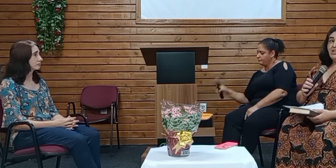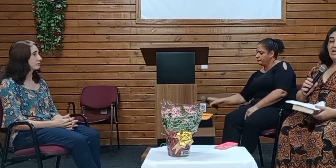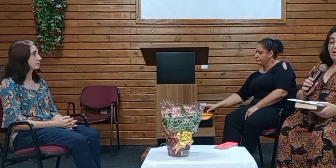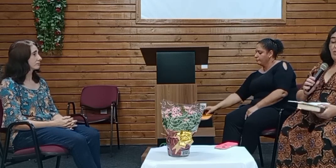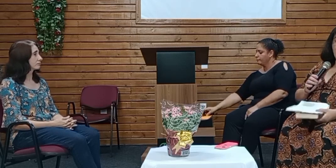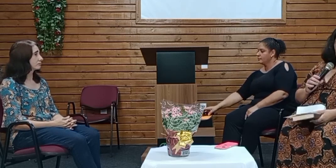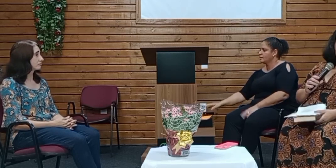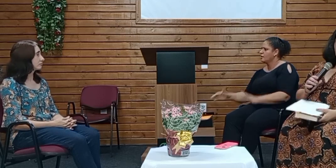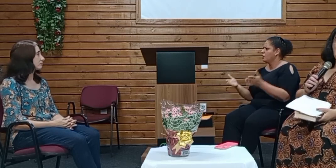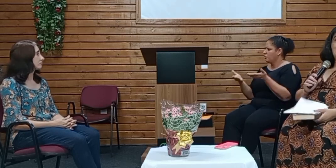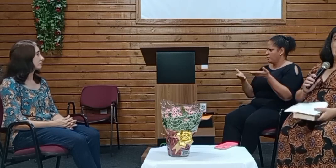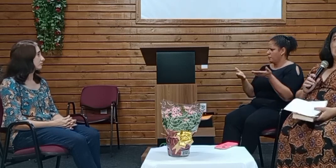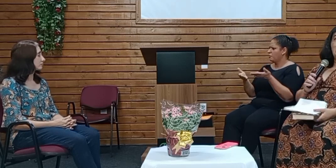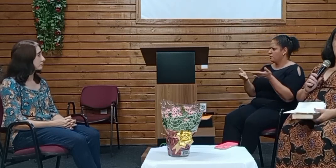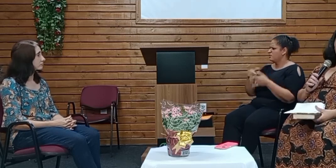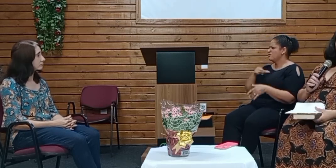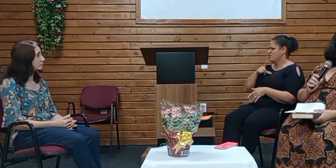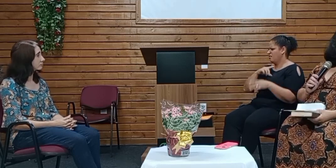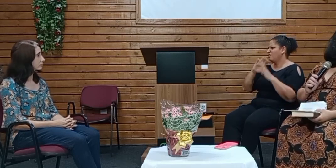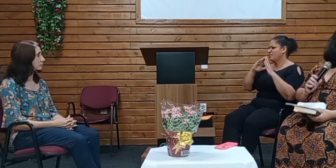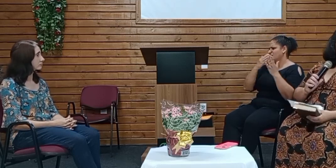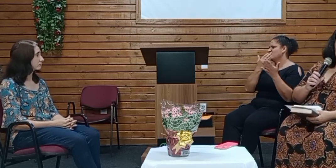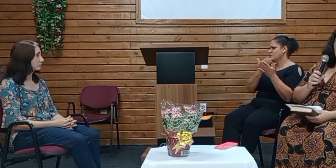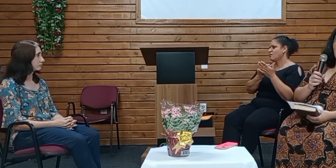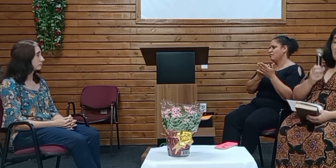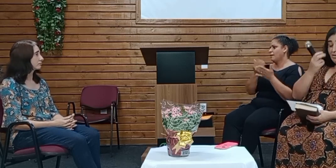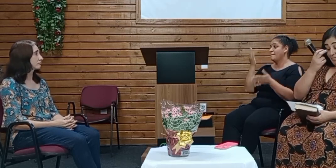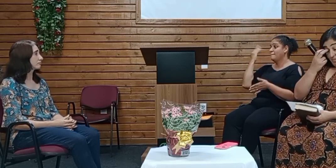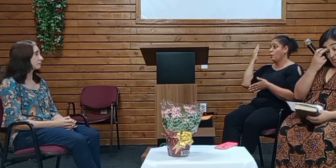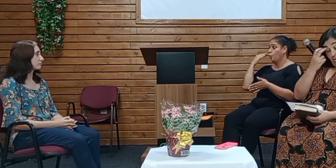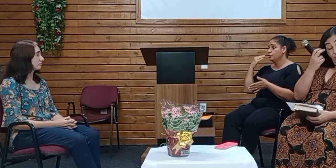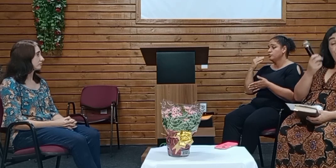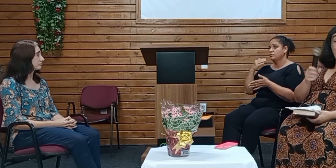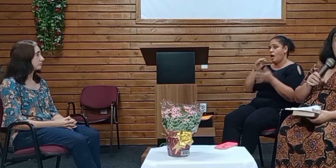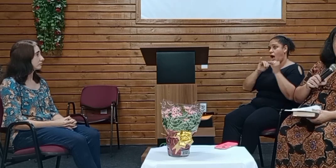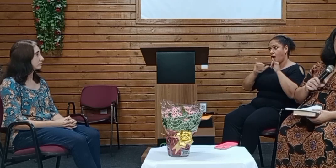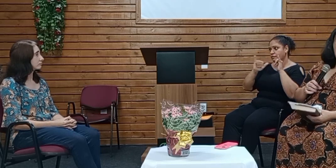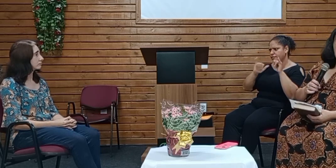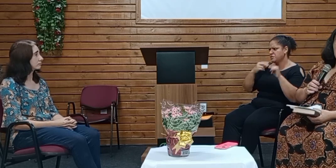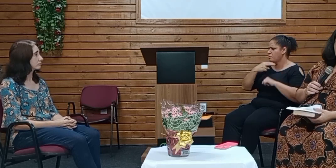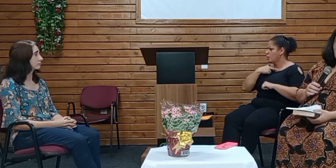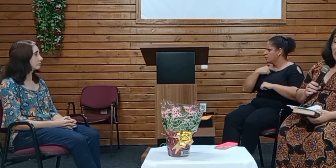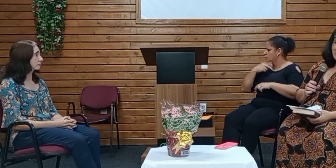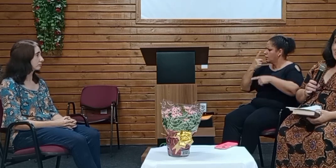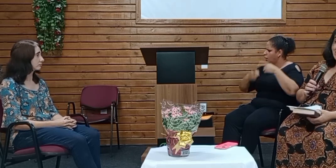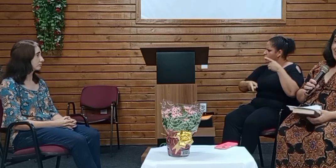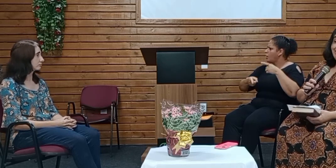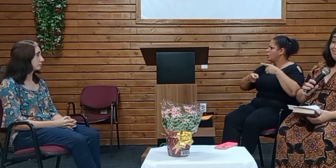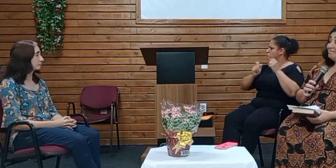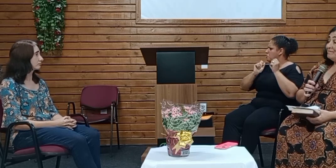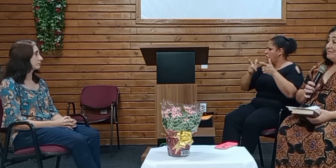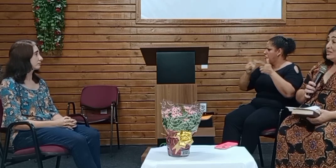em dia, né, é muito mais falado na escola, né, sobre o bullying. É uma coisa assim